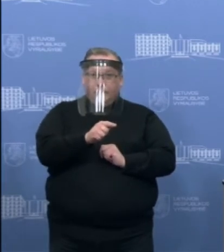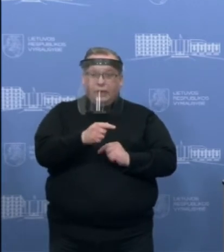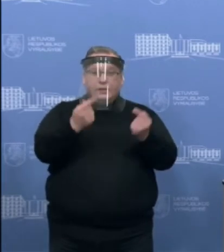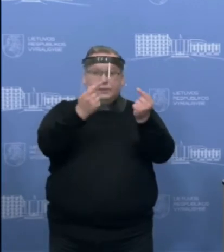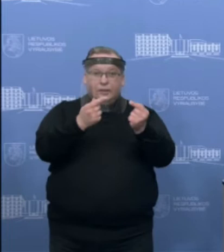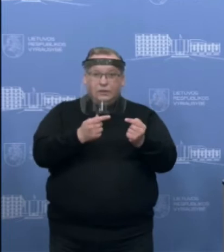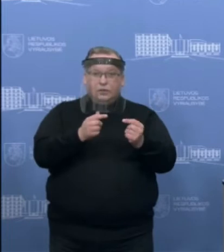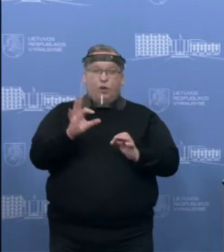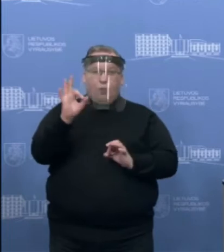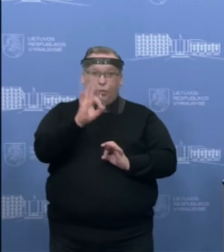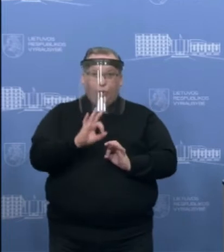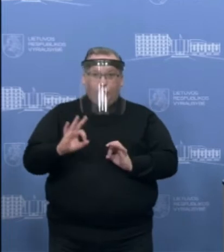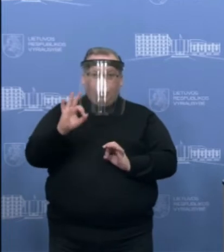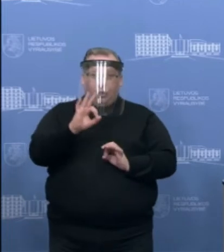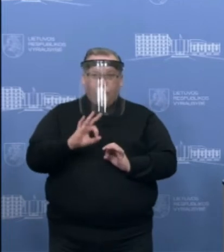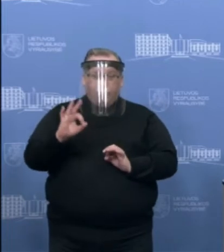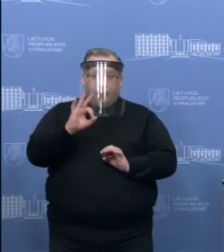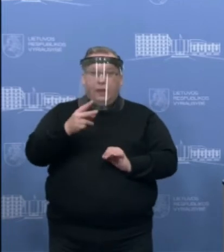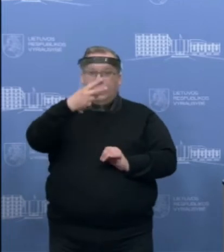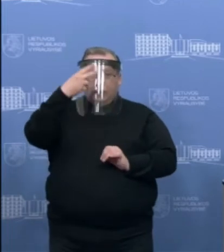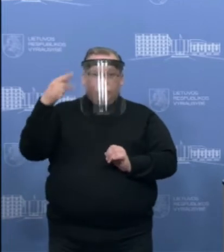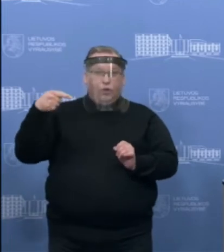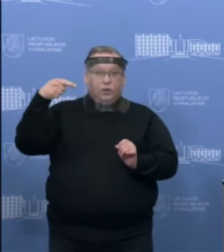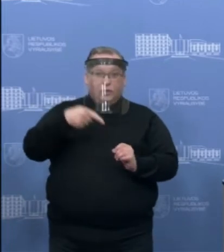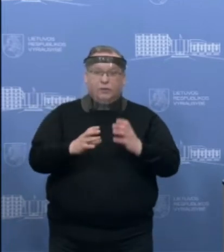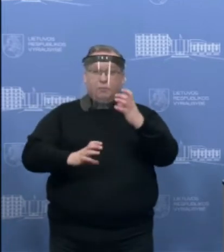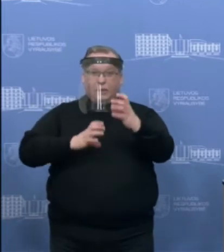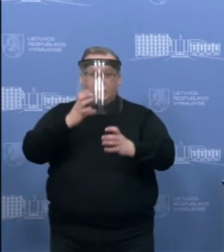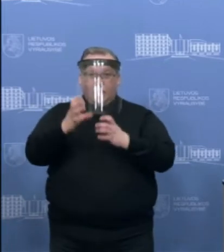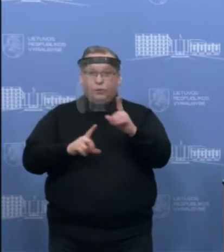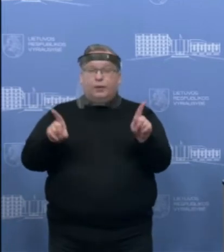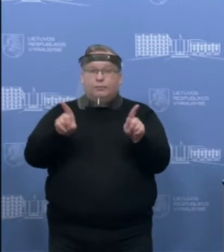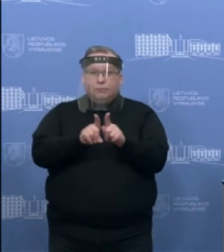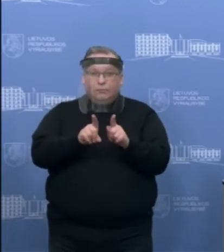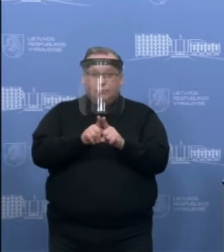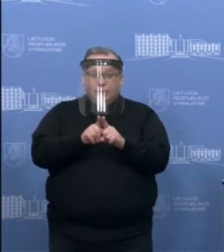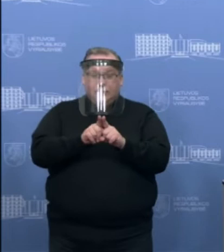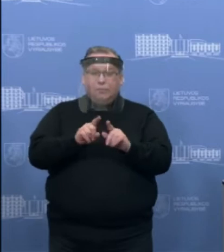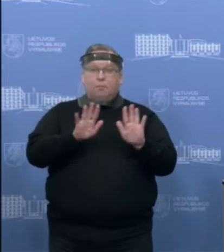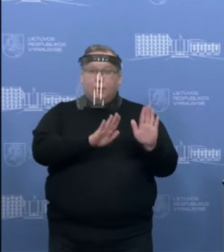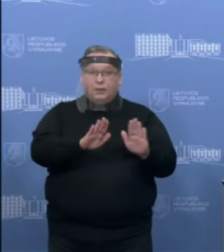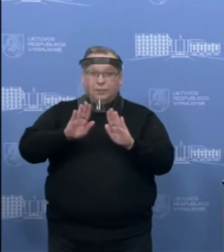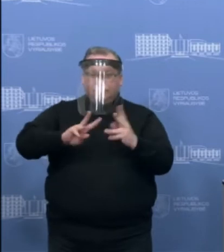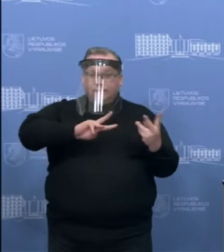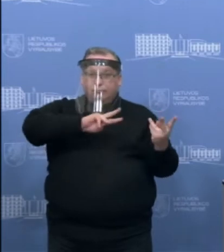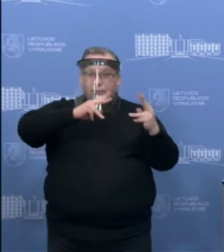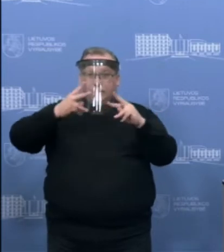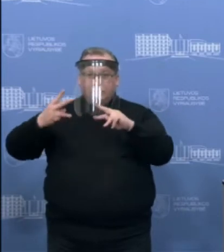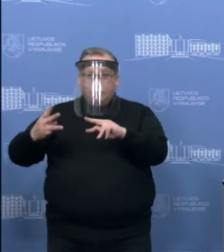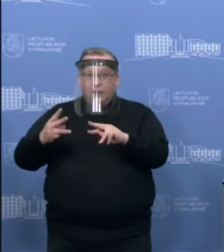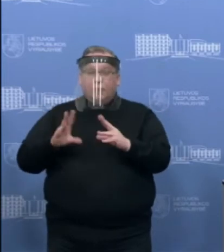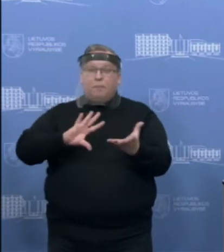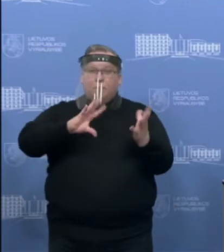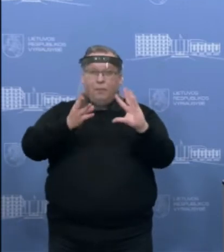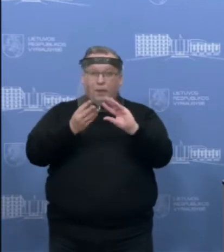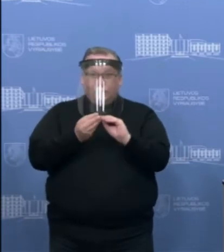Dėl viruso krizės Lietuvoje ir pasaulyje situacija labai, žinoma, sparčiai kinta. Lietuvos bendrojo vidaus